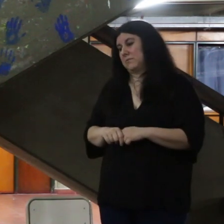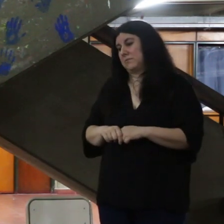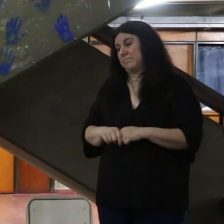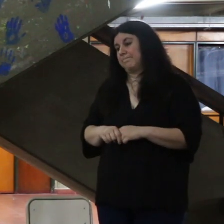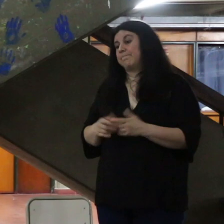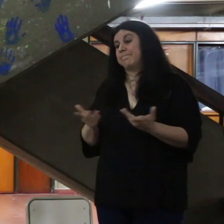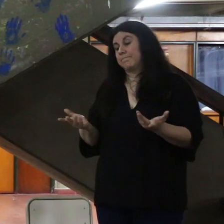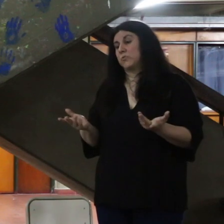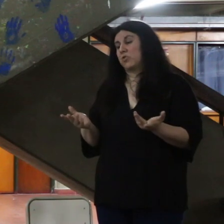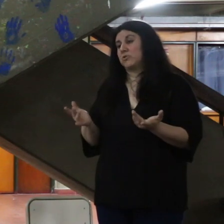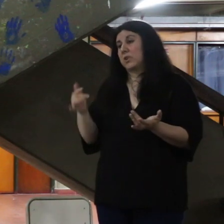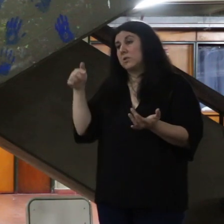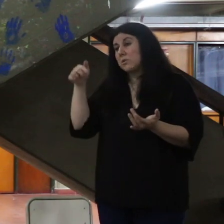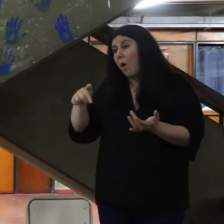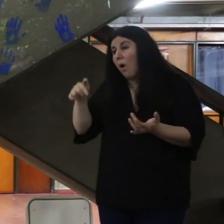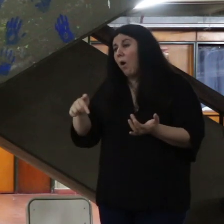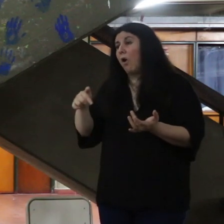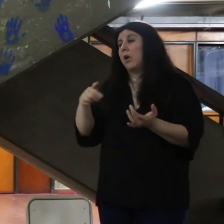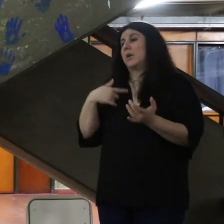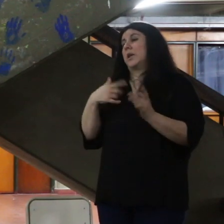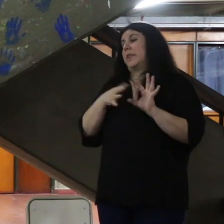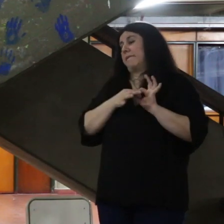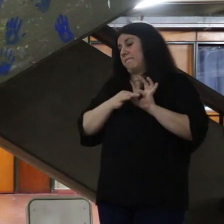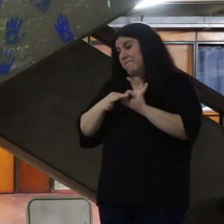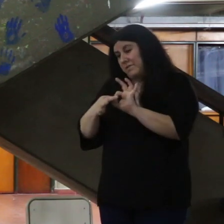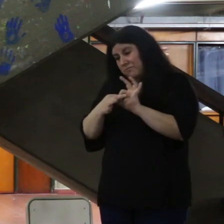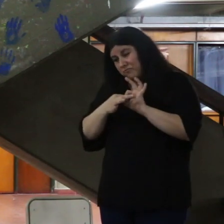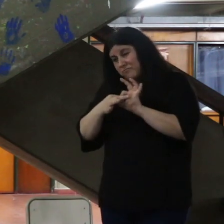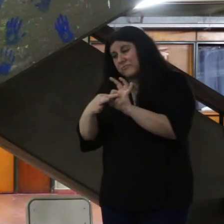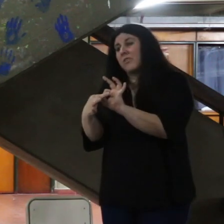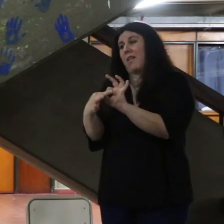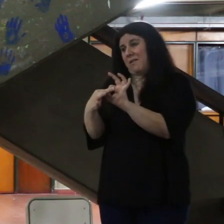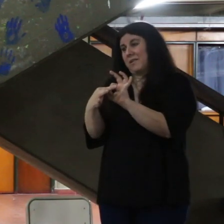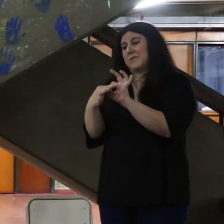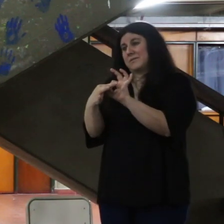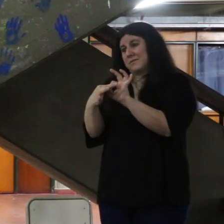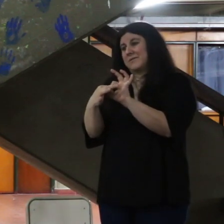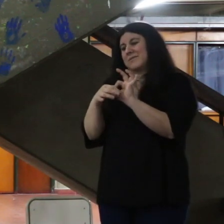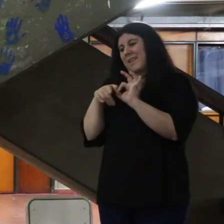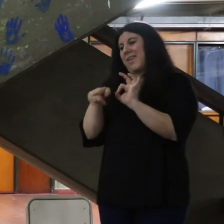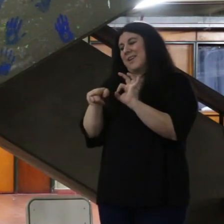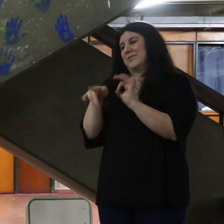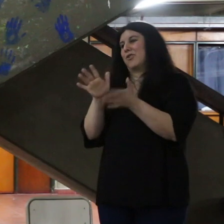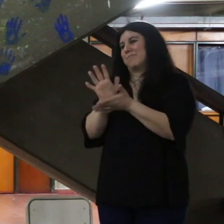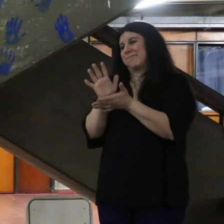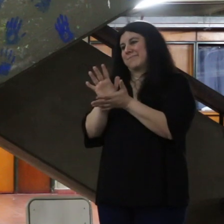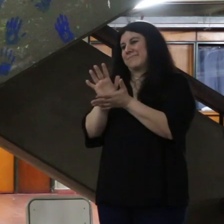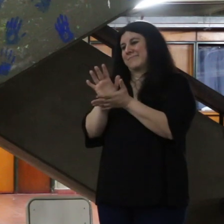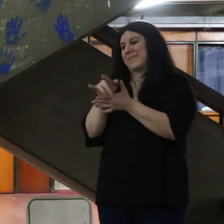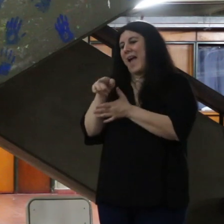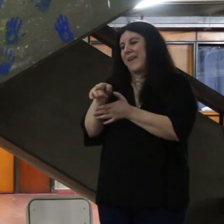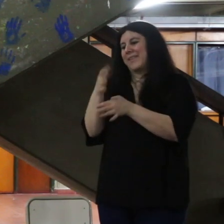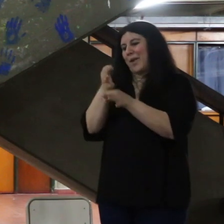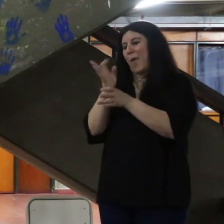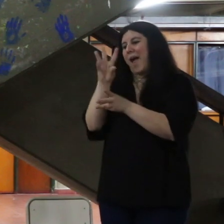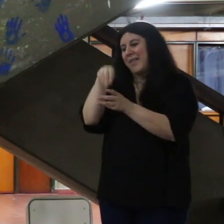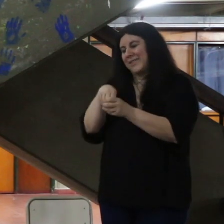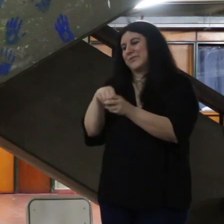Entonces hoy, atar y puntear y coser, se trata también de eso, o por lo menos eso